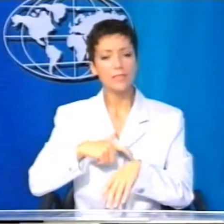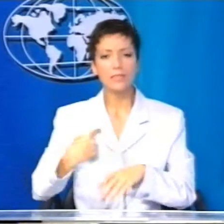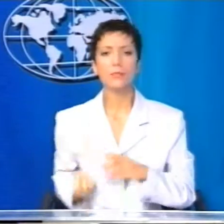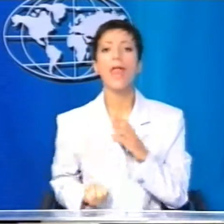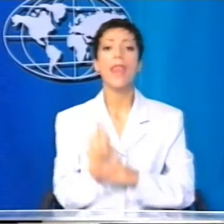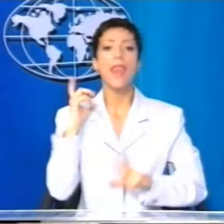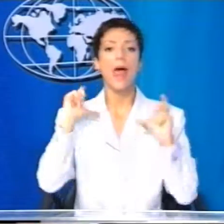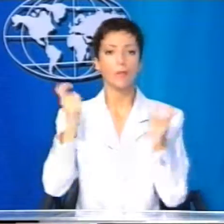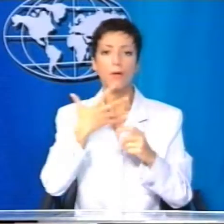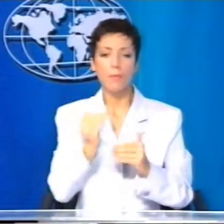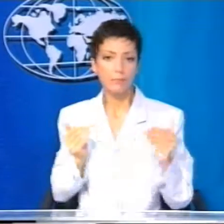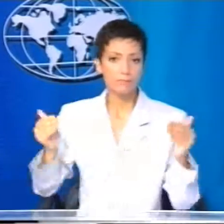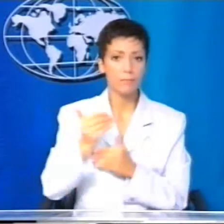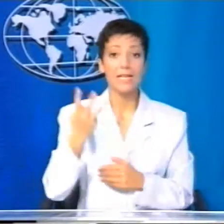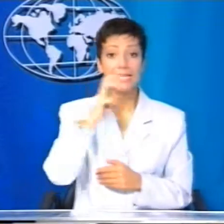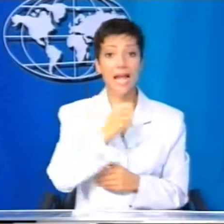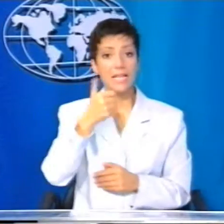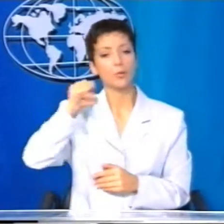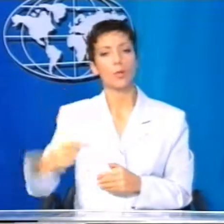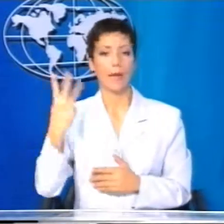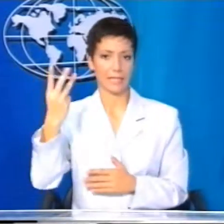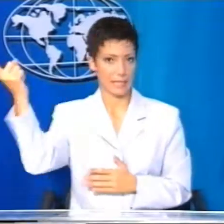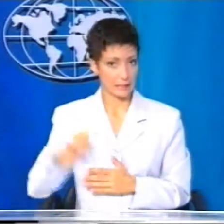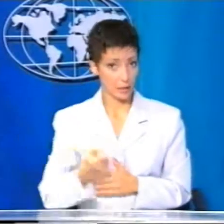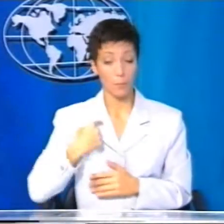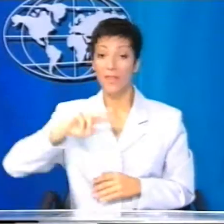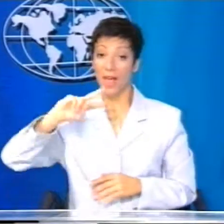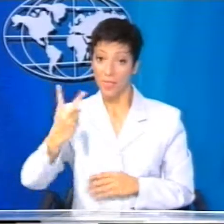ποσοστό 36,3%, ενώ δεύτερο έρχεται το ΠΑΣΟΚ με